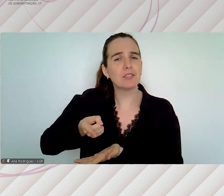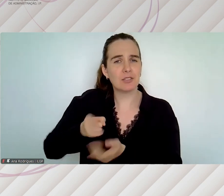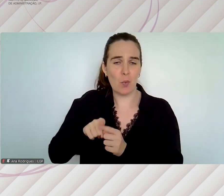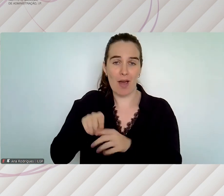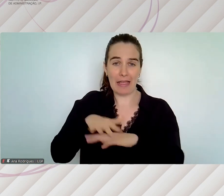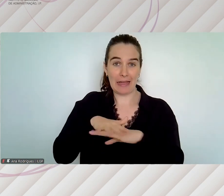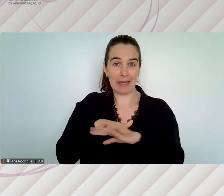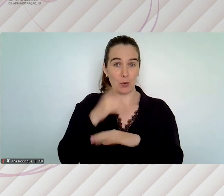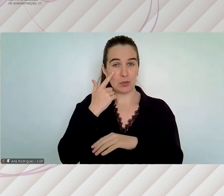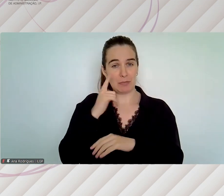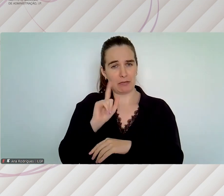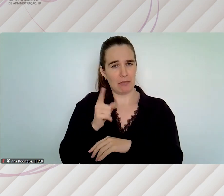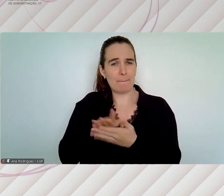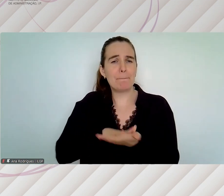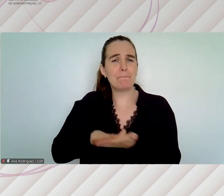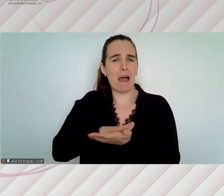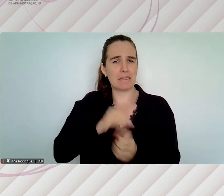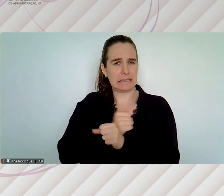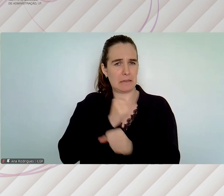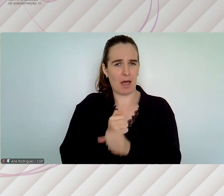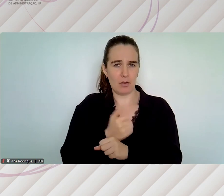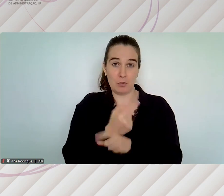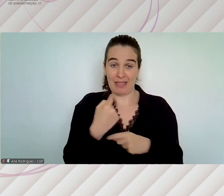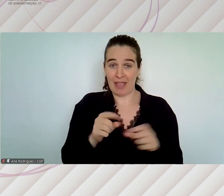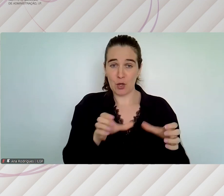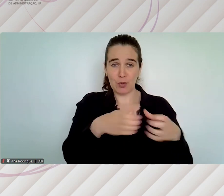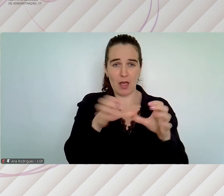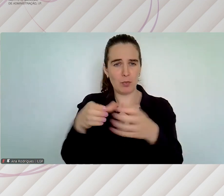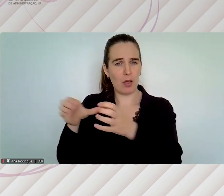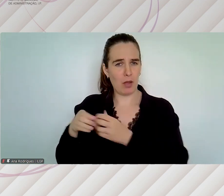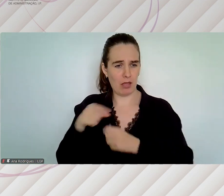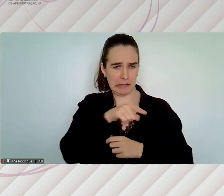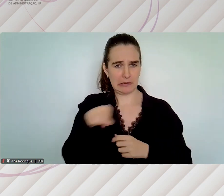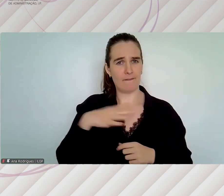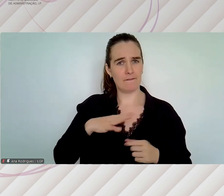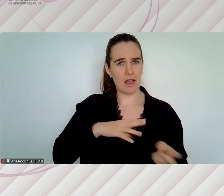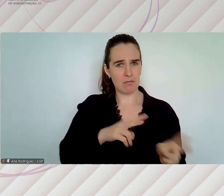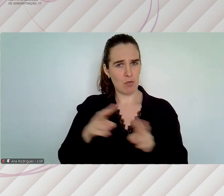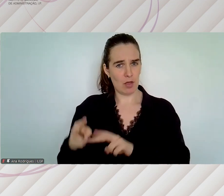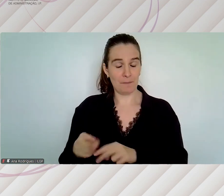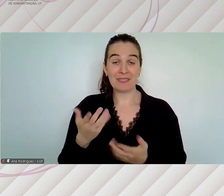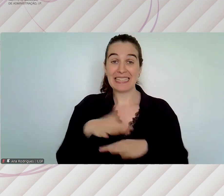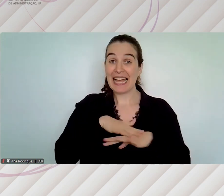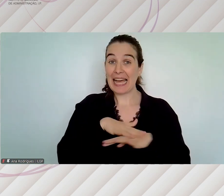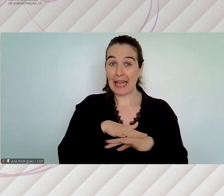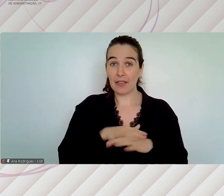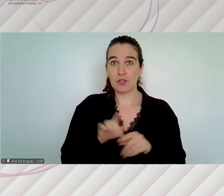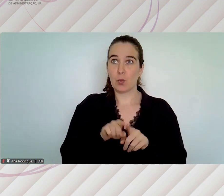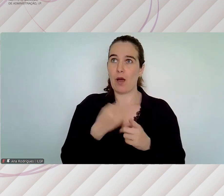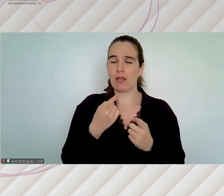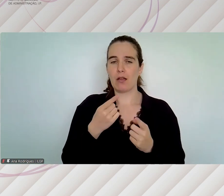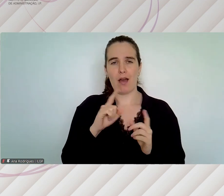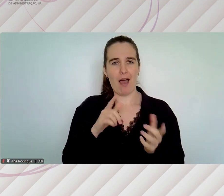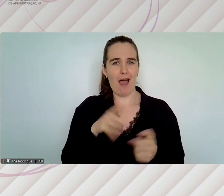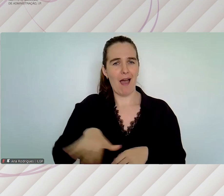dorsal das comunidades que se pretendem transformacionais na administração pública. Estas redes, que são arranjos sociais abertos que